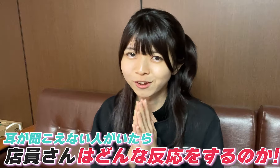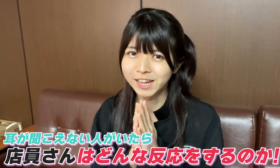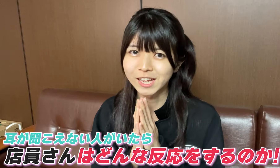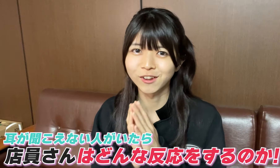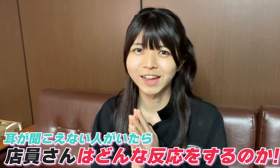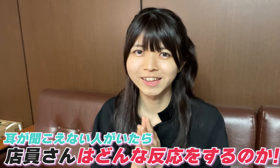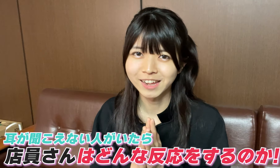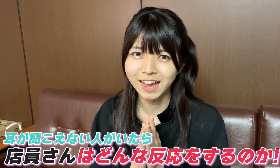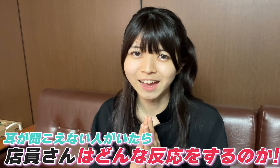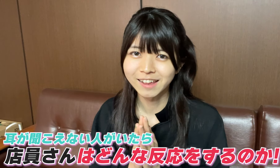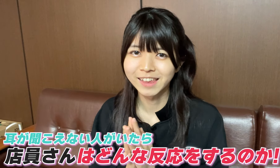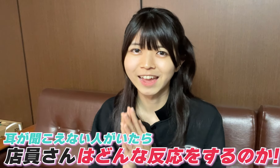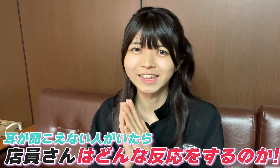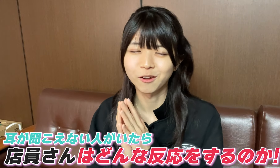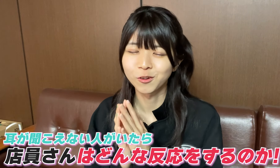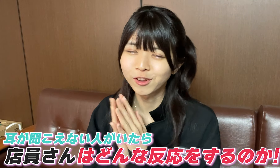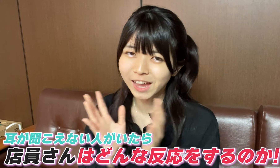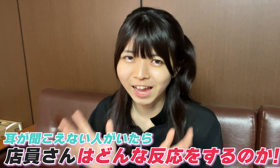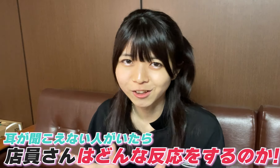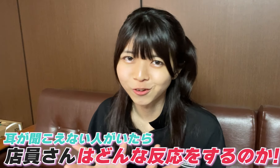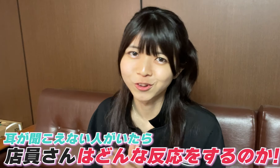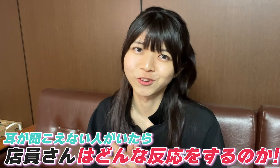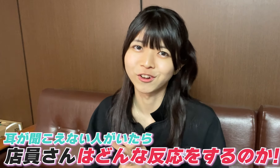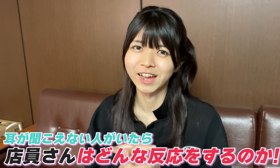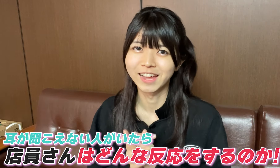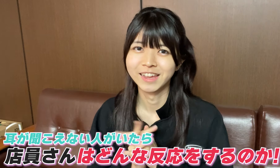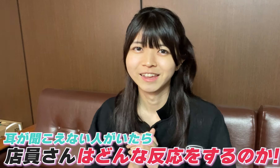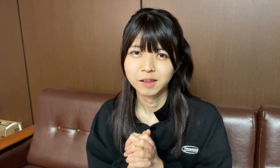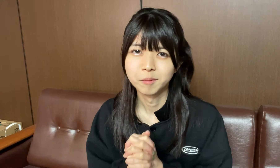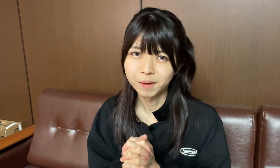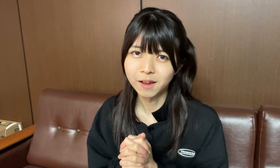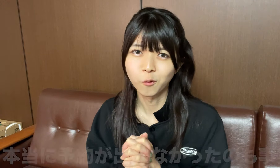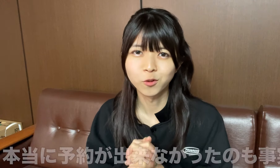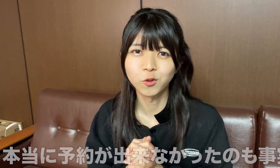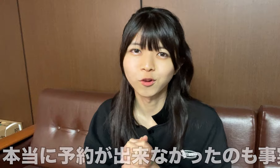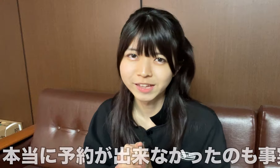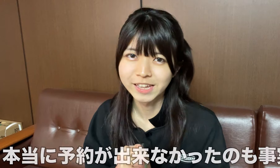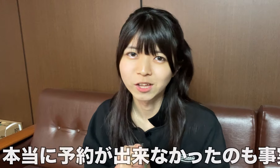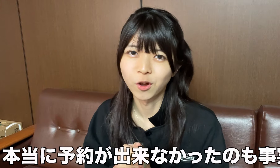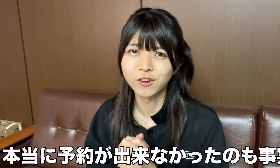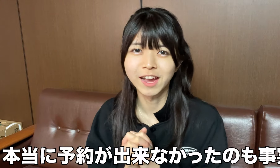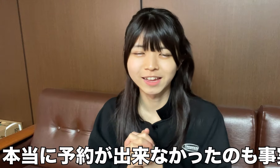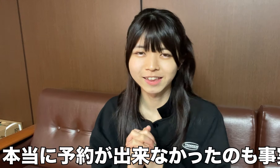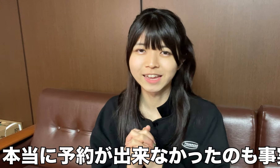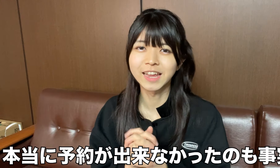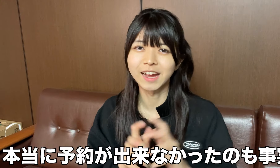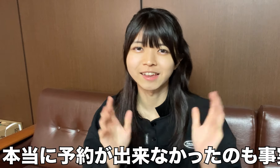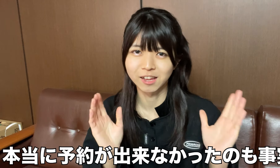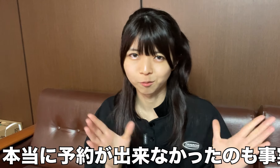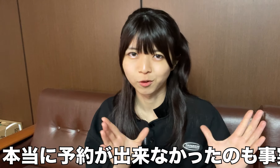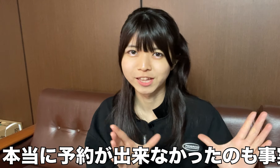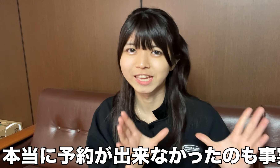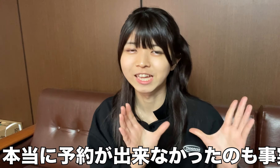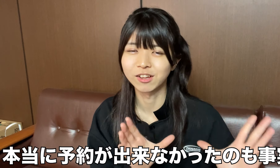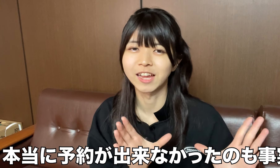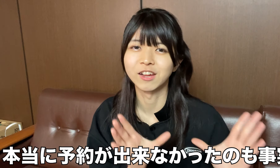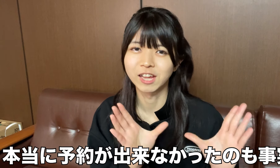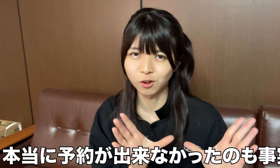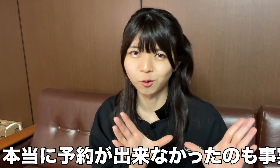ない人がいたら店員さんはどんな反応をするのか。まあ本当に予約ができなかったのも事実なんですけど、まあ